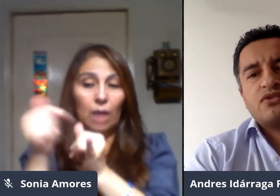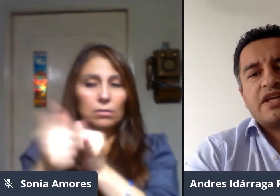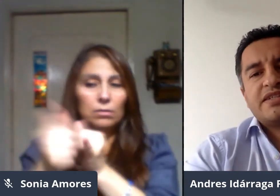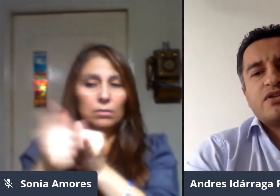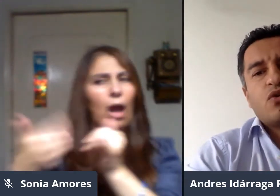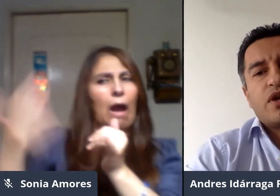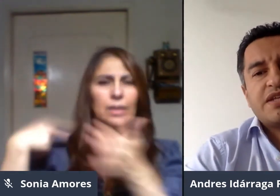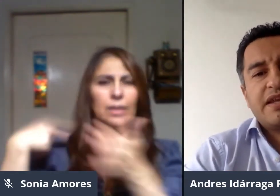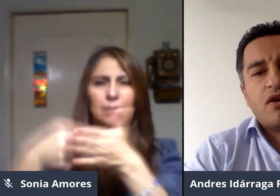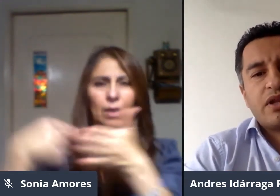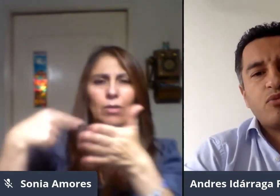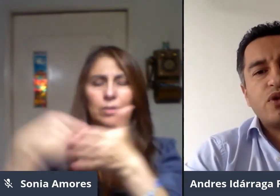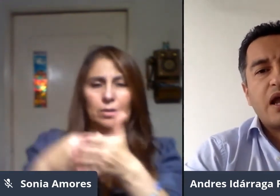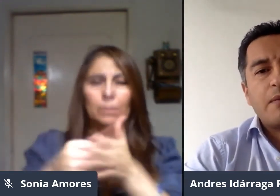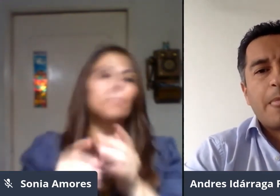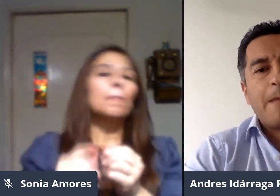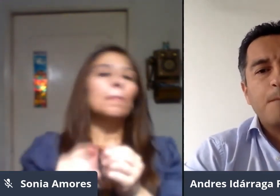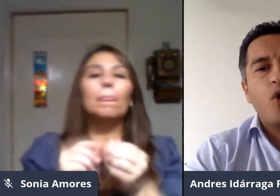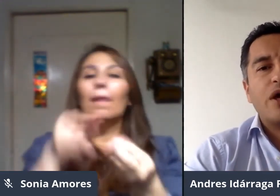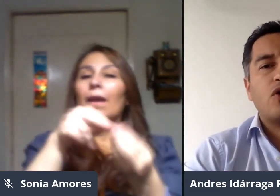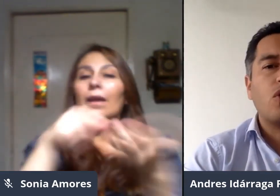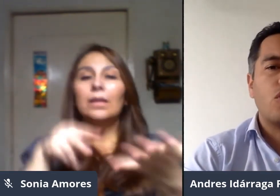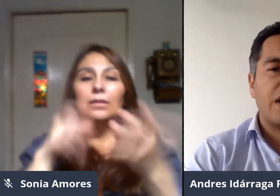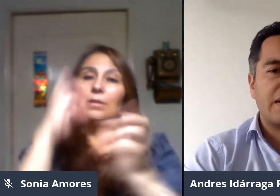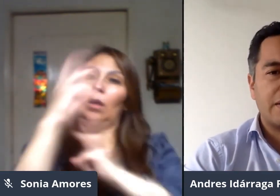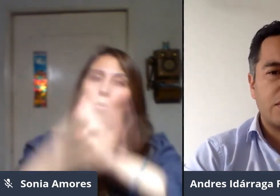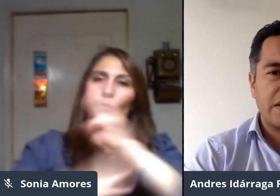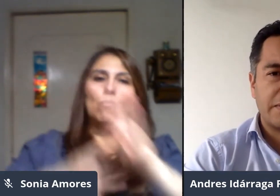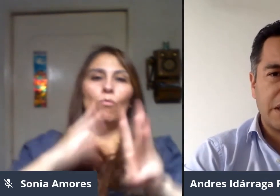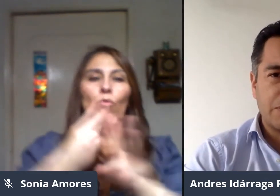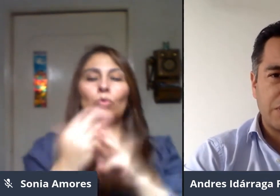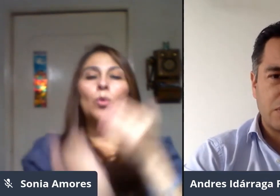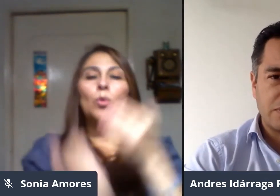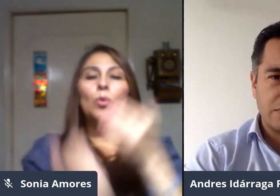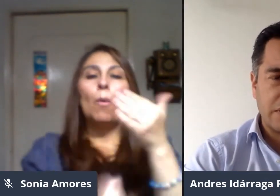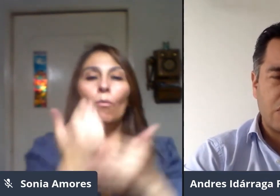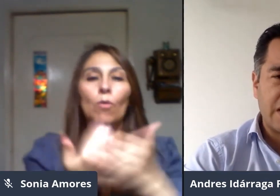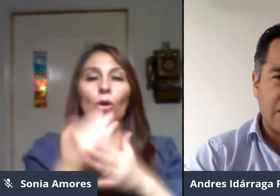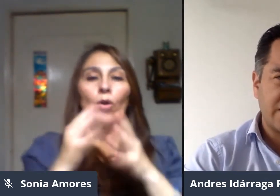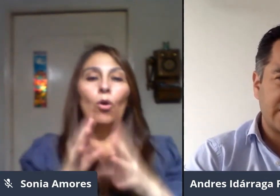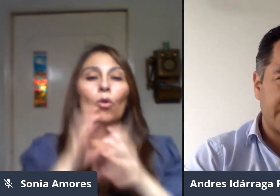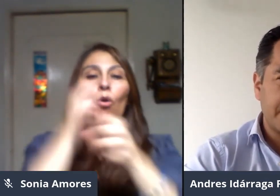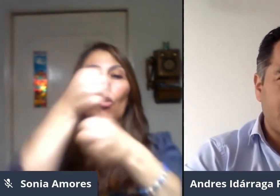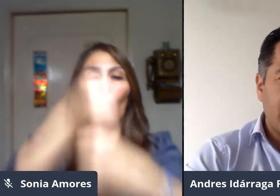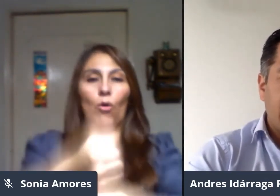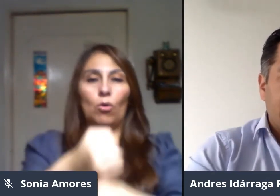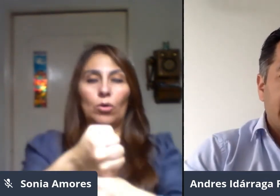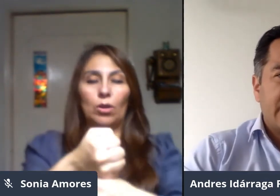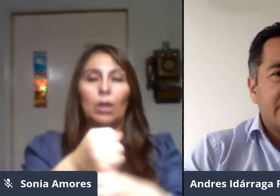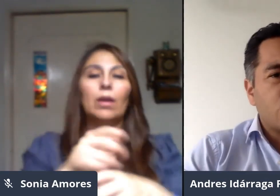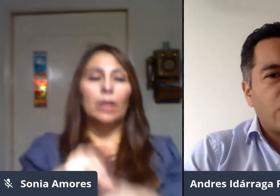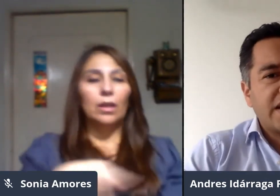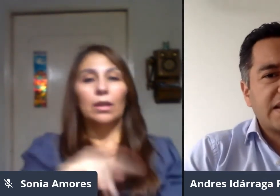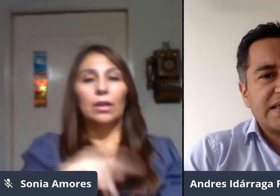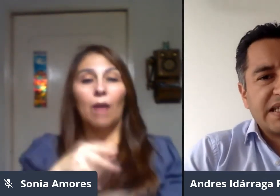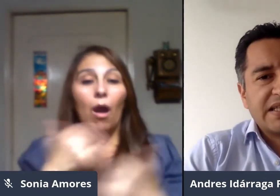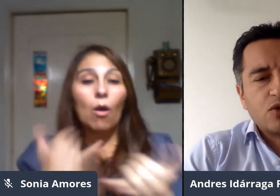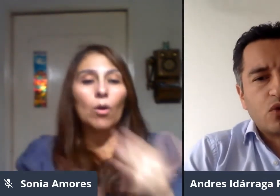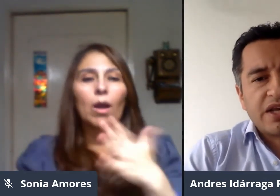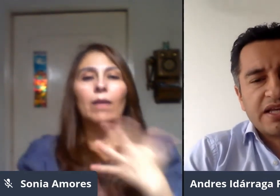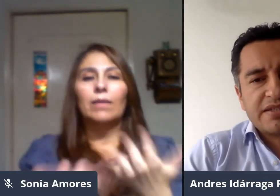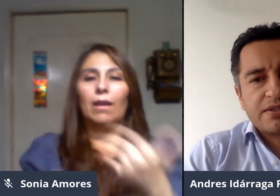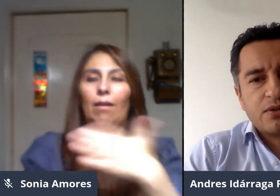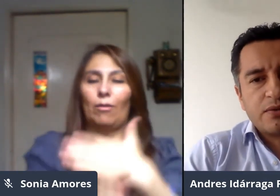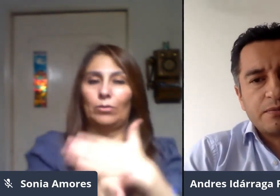Todas ellas son crisis ocurridas en el orden mundial moderno colonial, que es lo que, digamos, en lo que quiero insistir. Son crisis